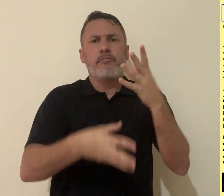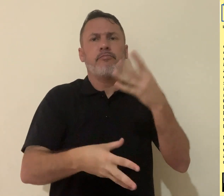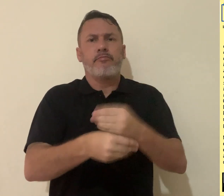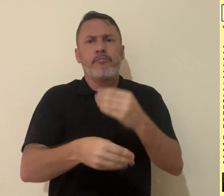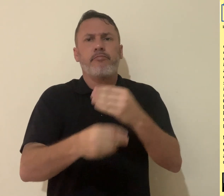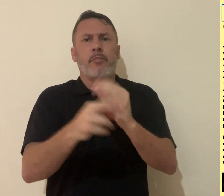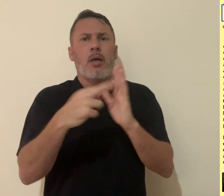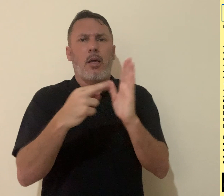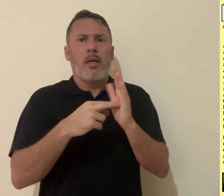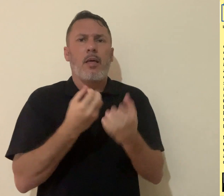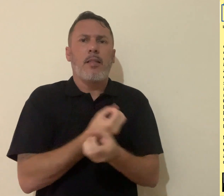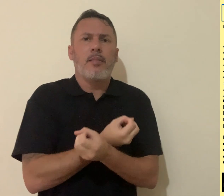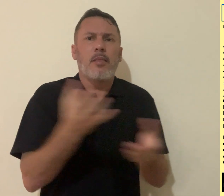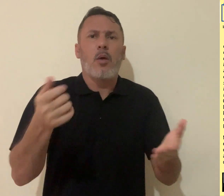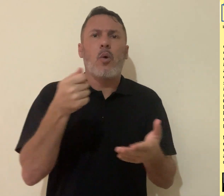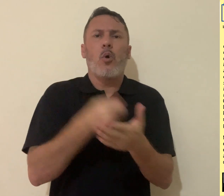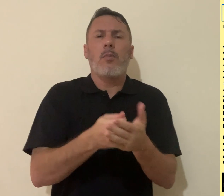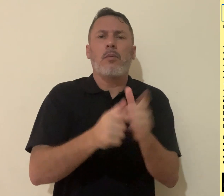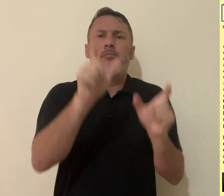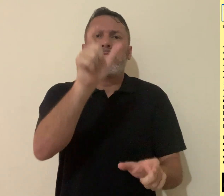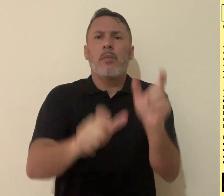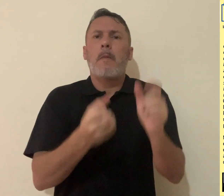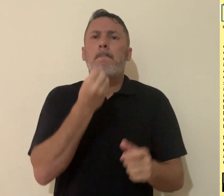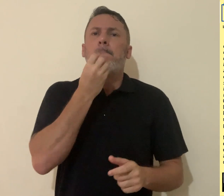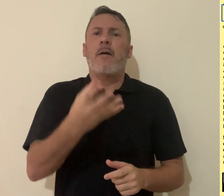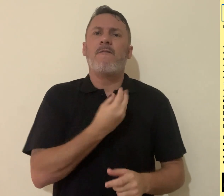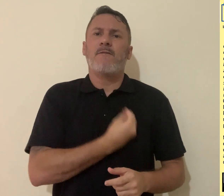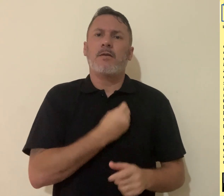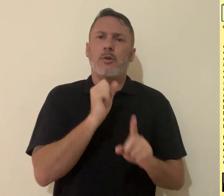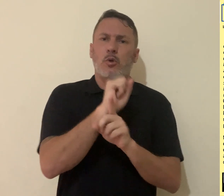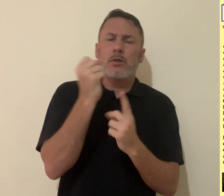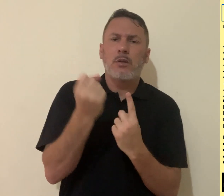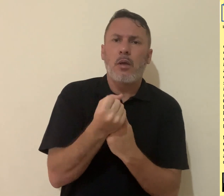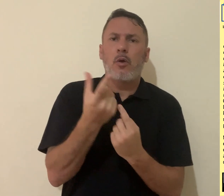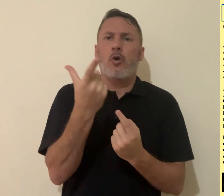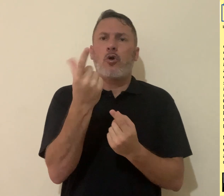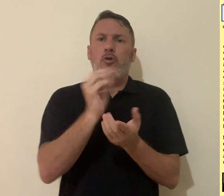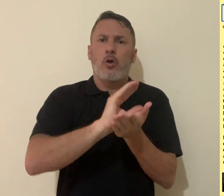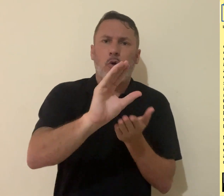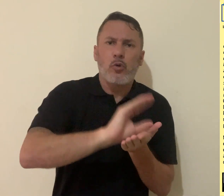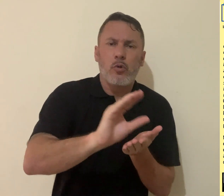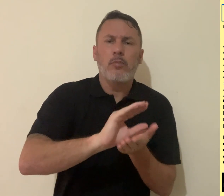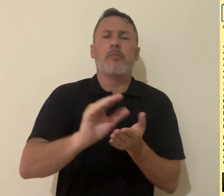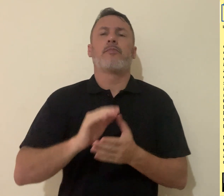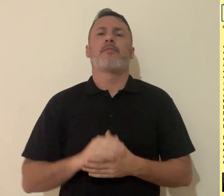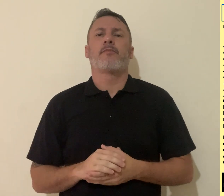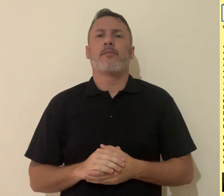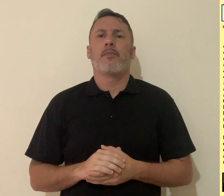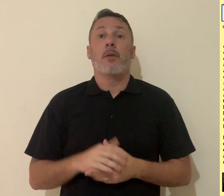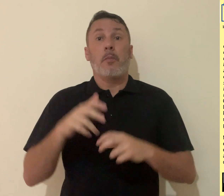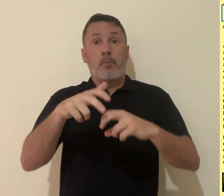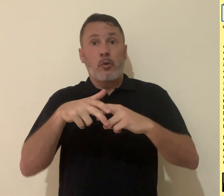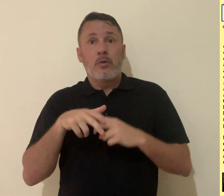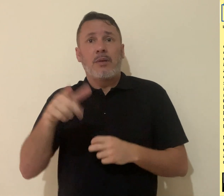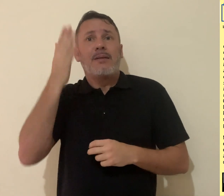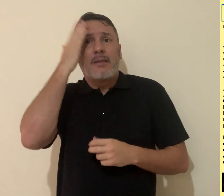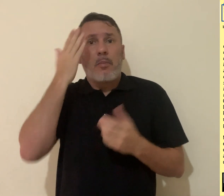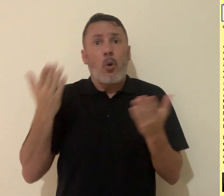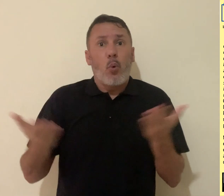das leis e de outras normas que garantam seu bem-estar pessoal social e econômico nesse sentido